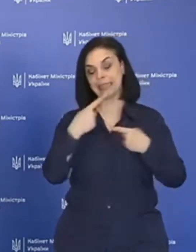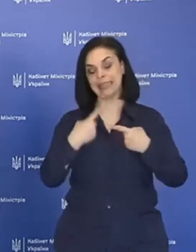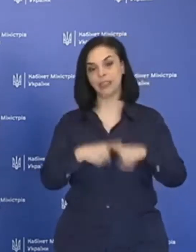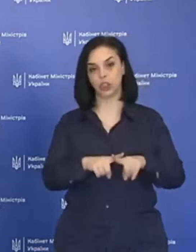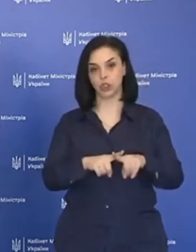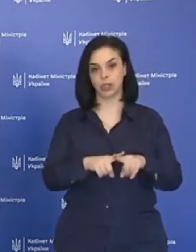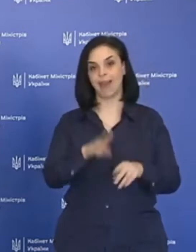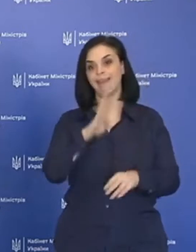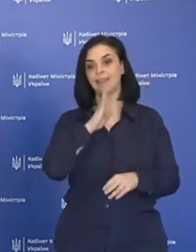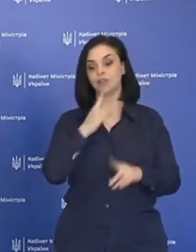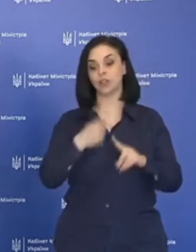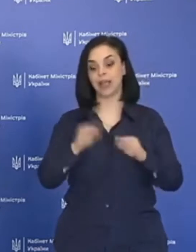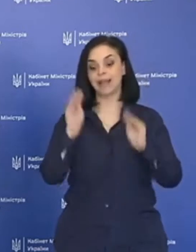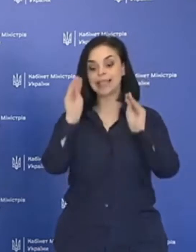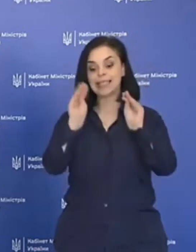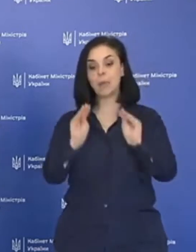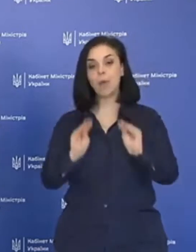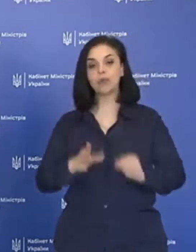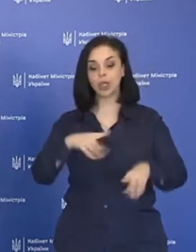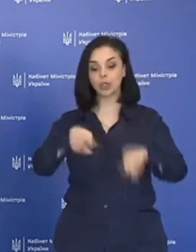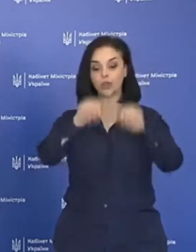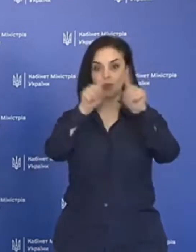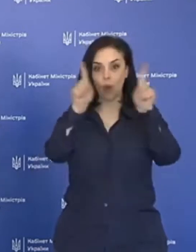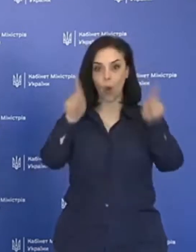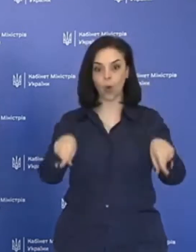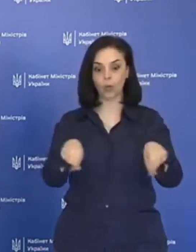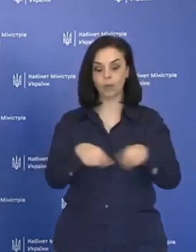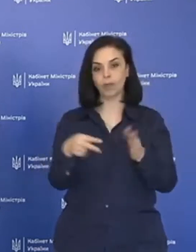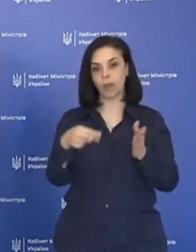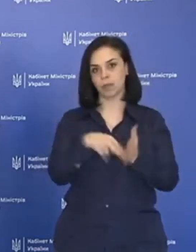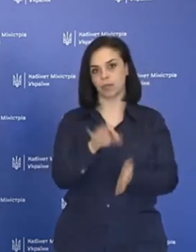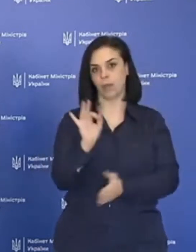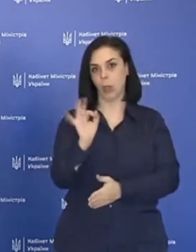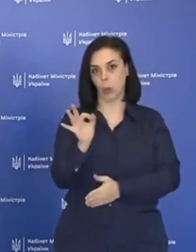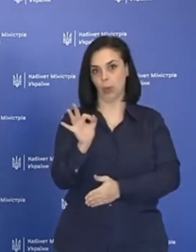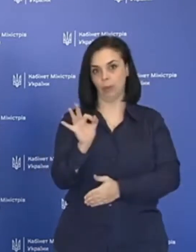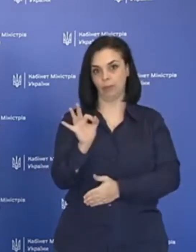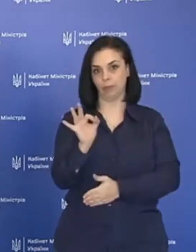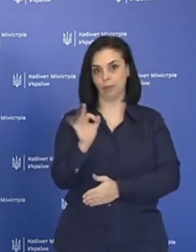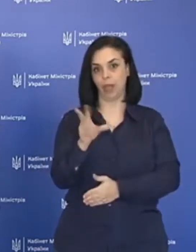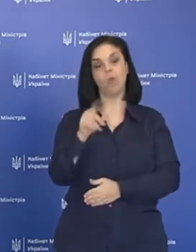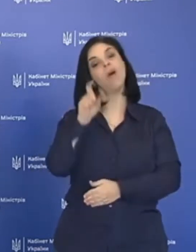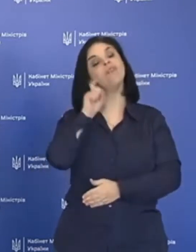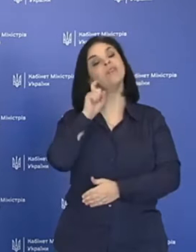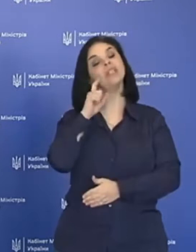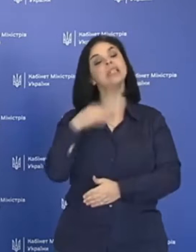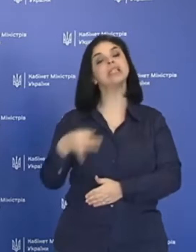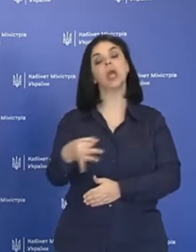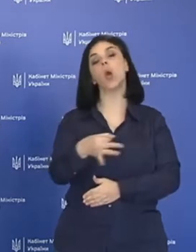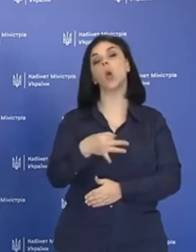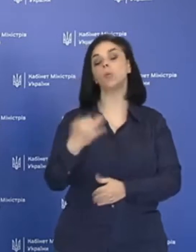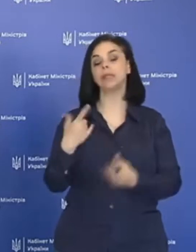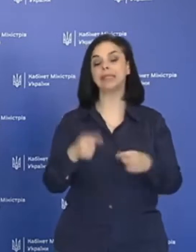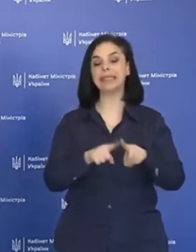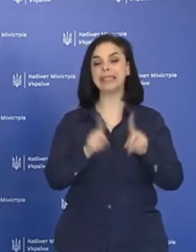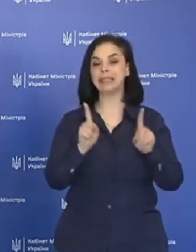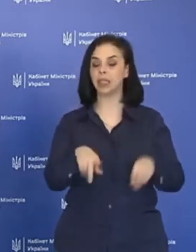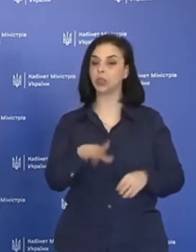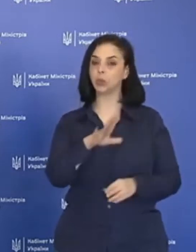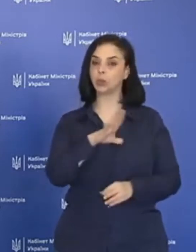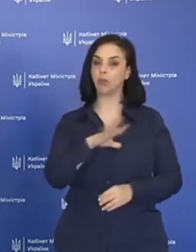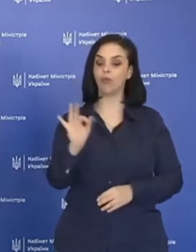технічна. Дівчина, яка заповнювала нашу форму, вона поставила 0. По Вінницькій області, де теж